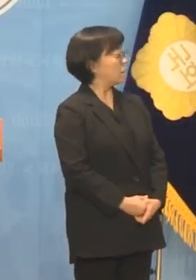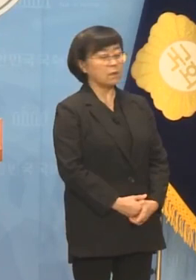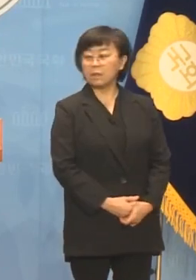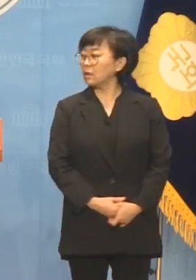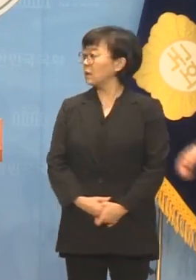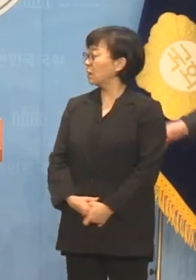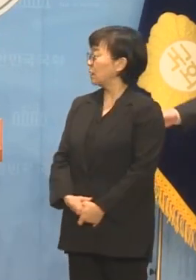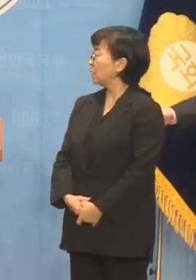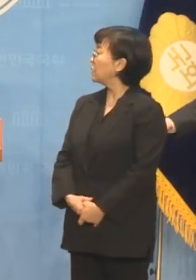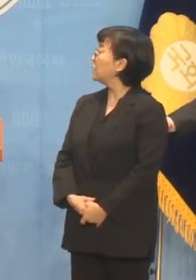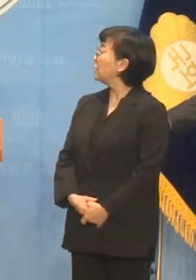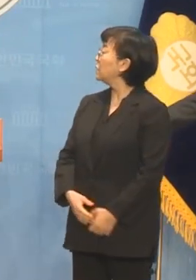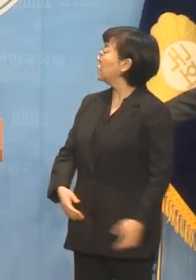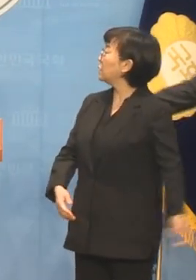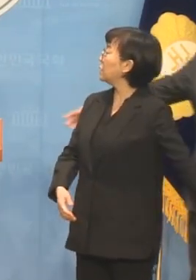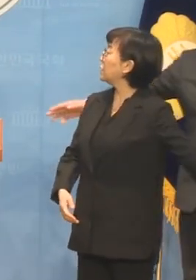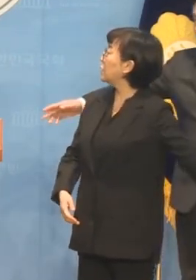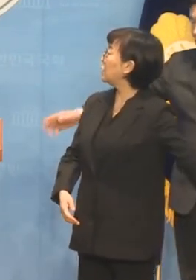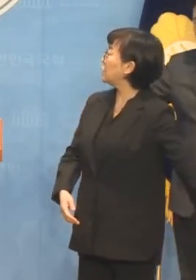네,